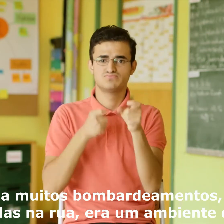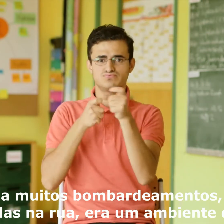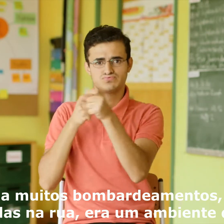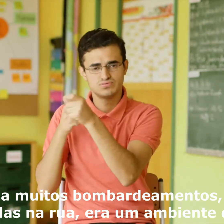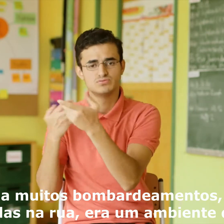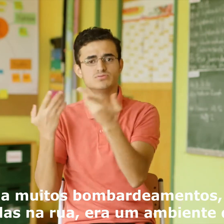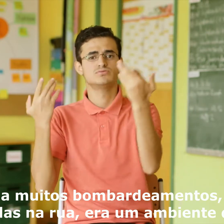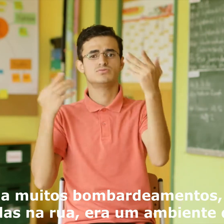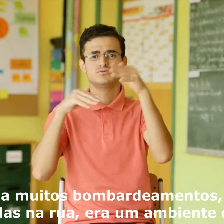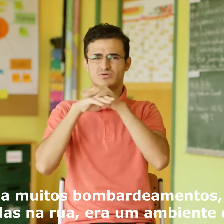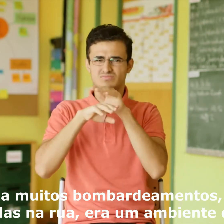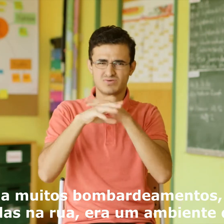armadas na rua.